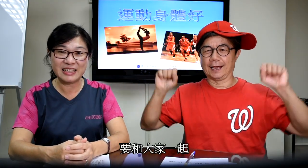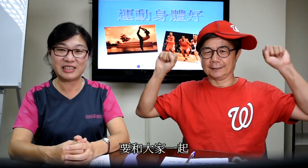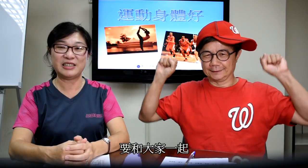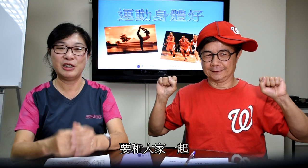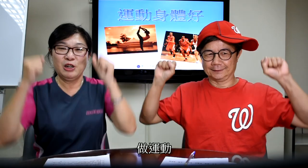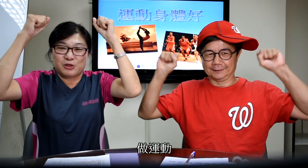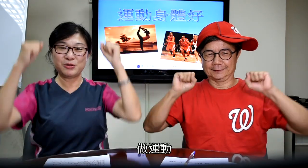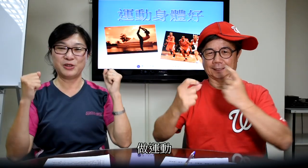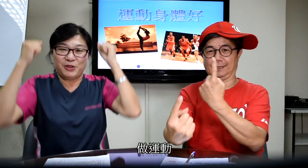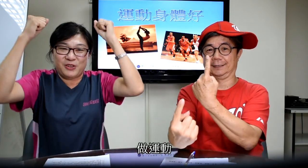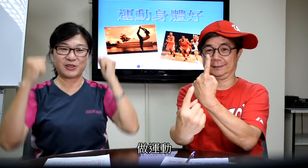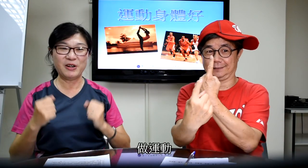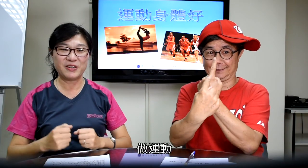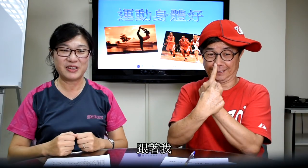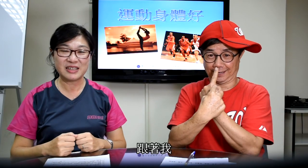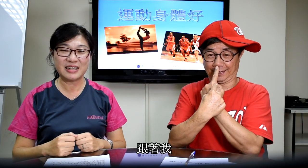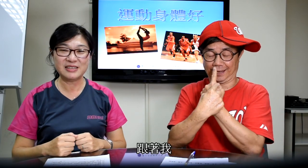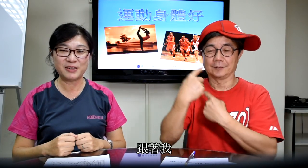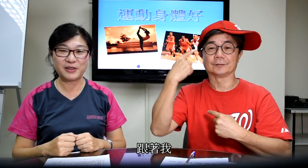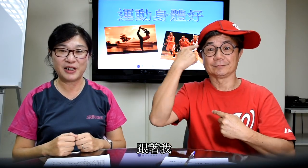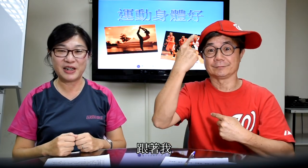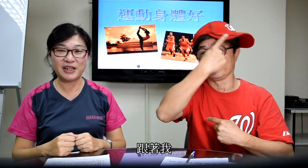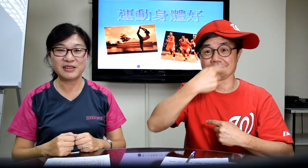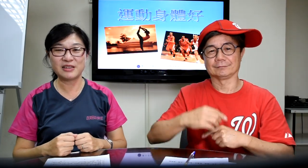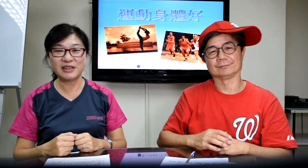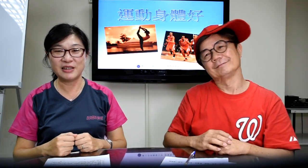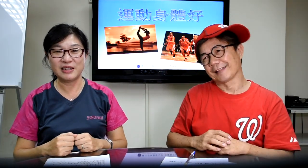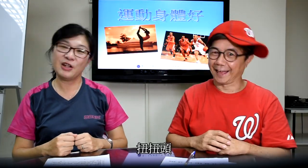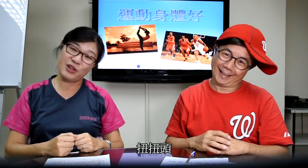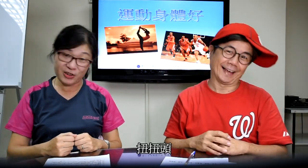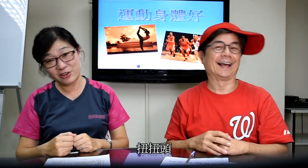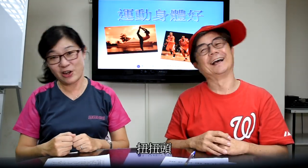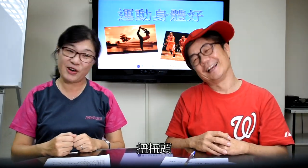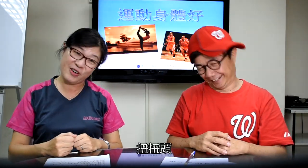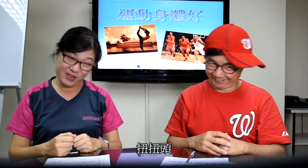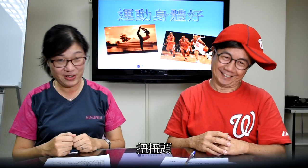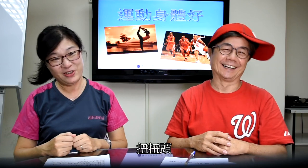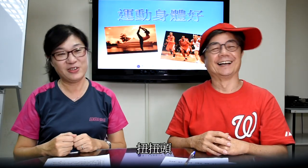起做运动，跟着我扭扭头，